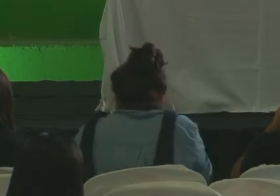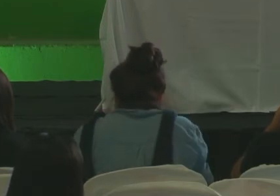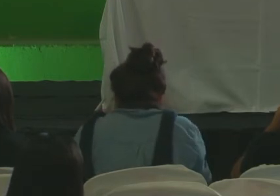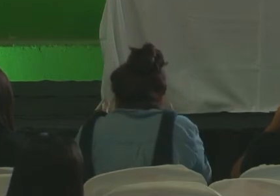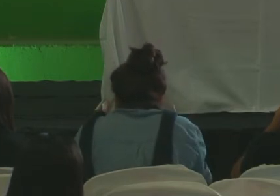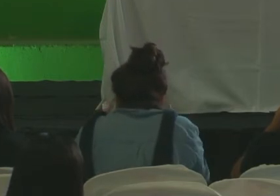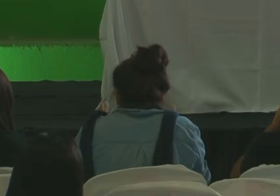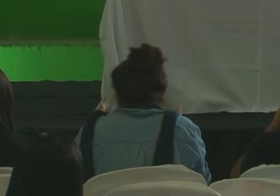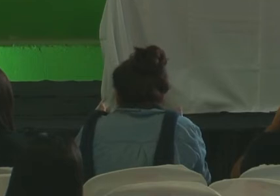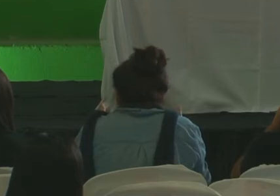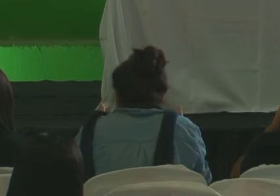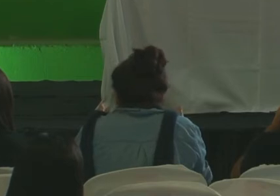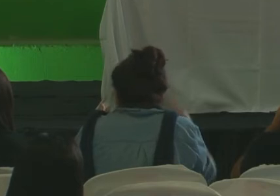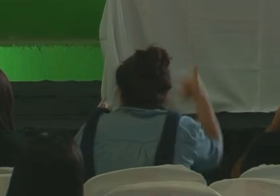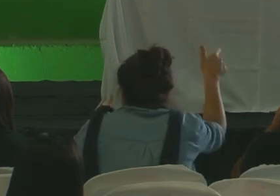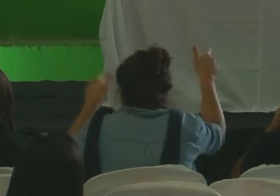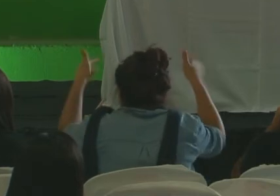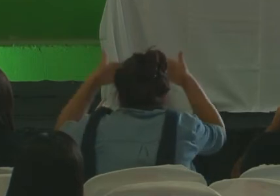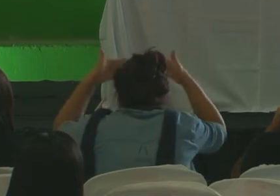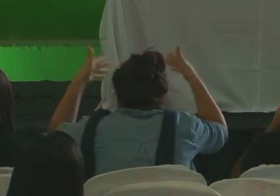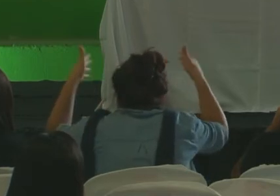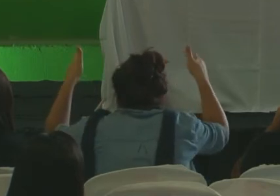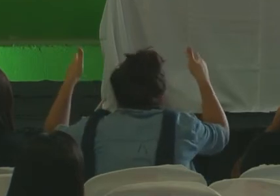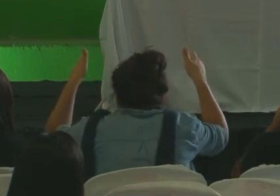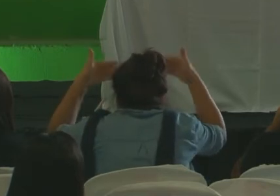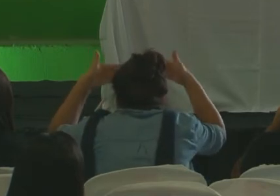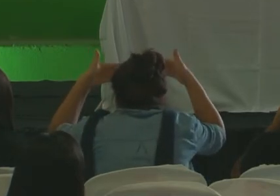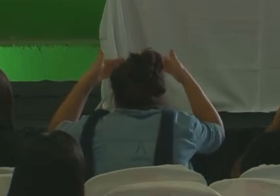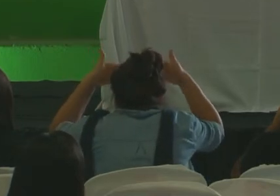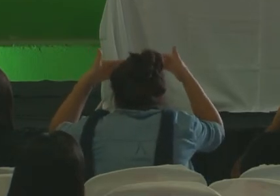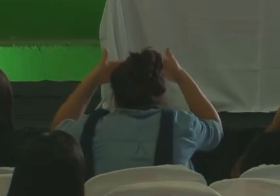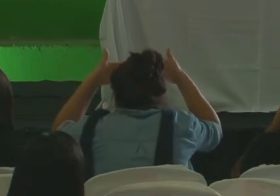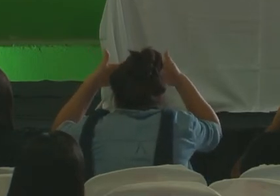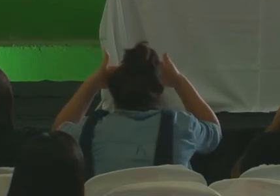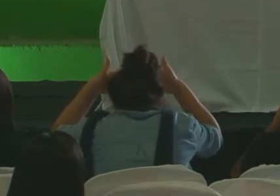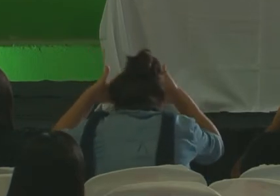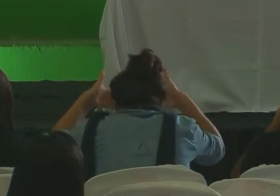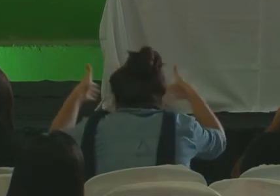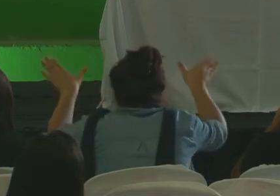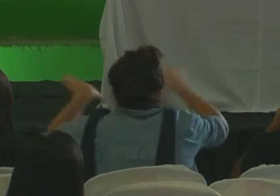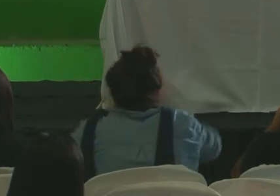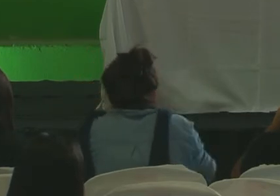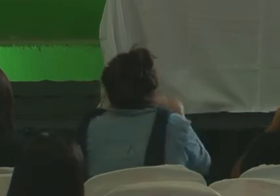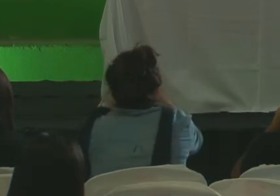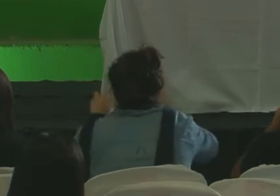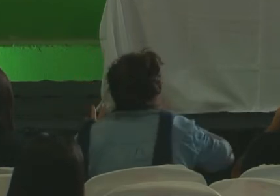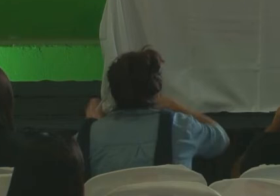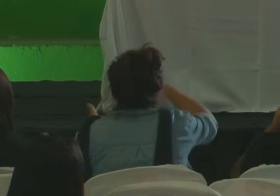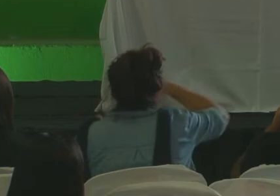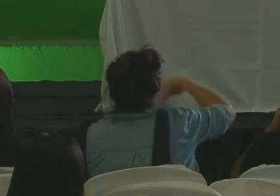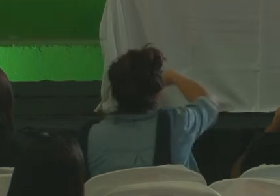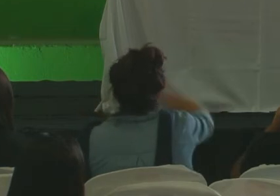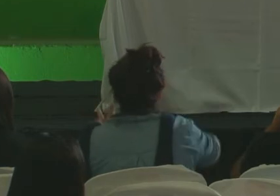eu me constituo? A minha defesa é de uma convivência com todos, independente